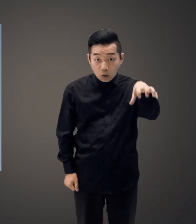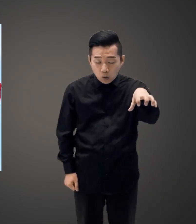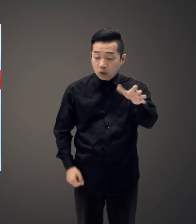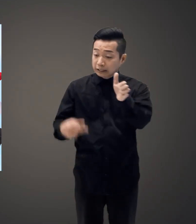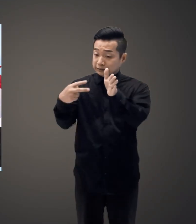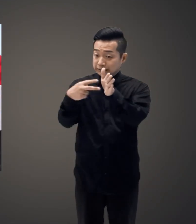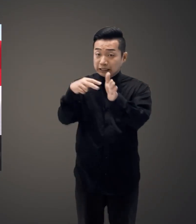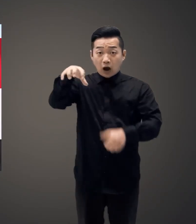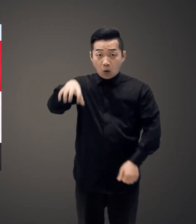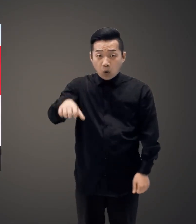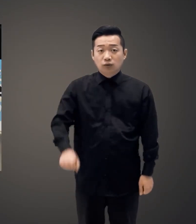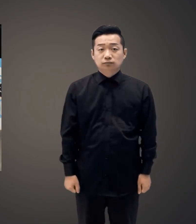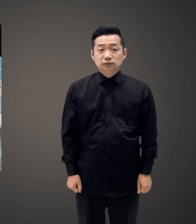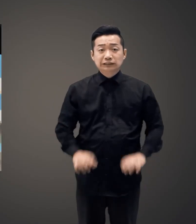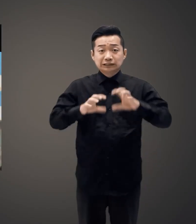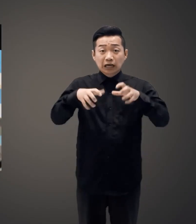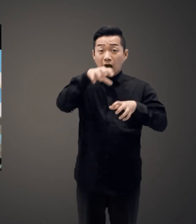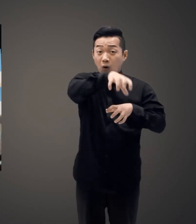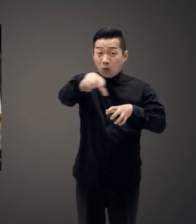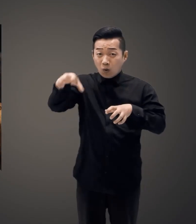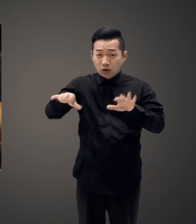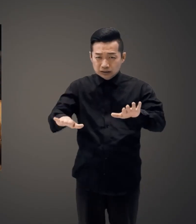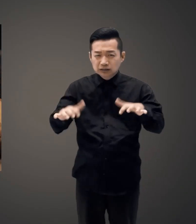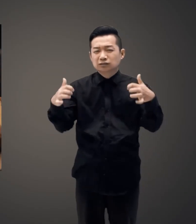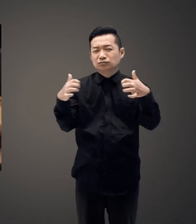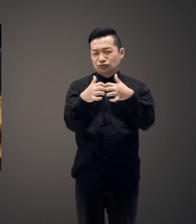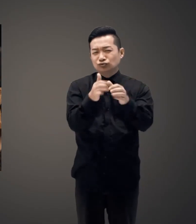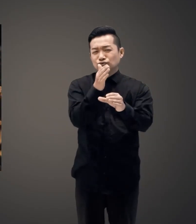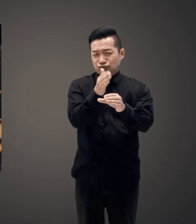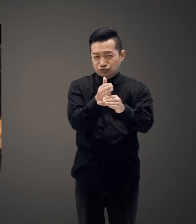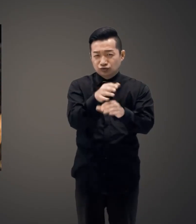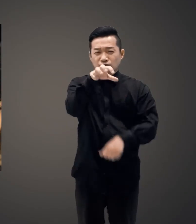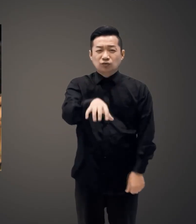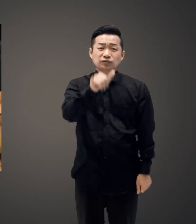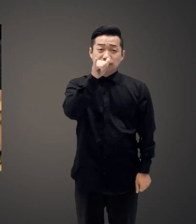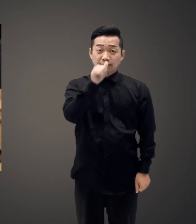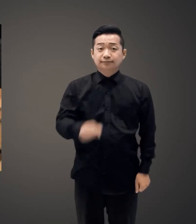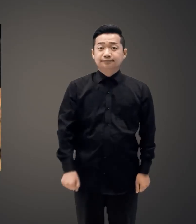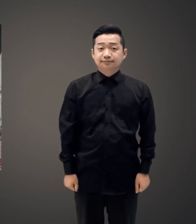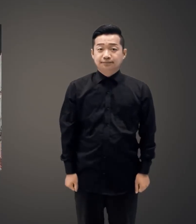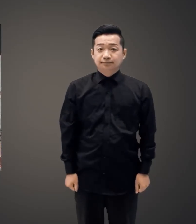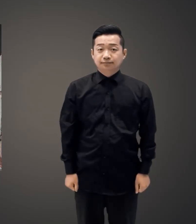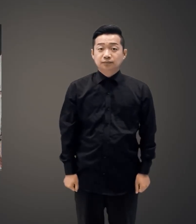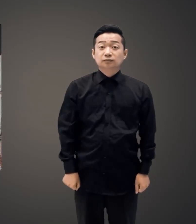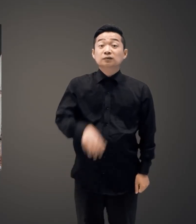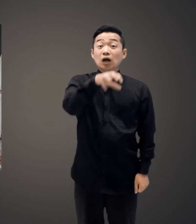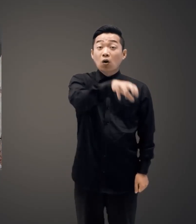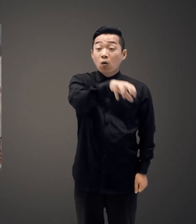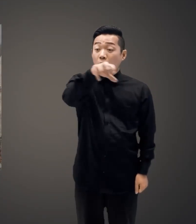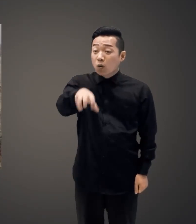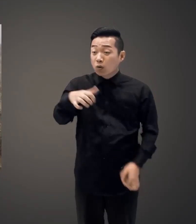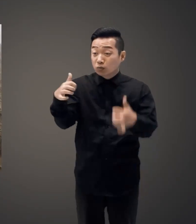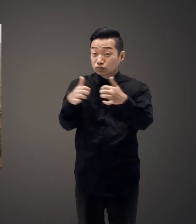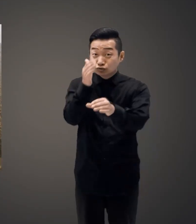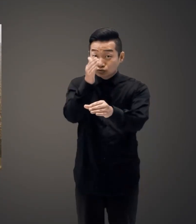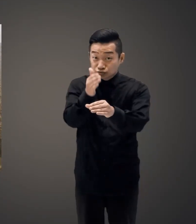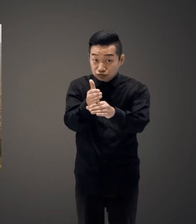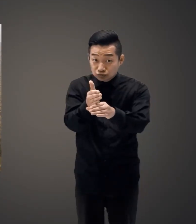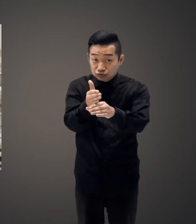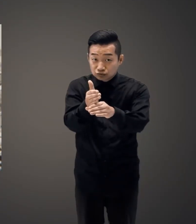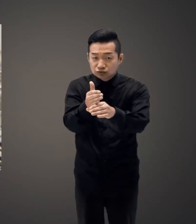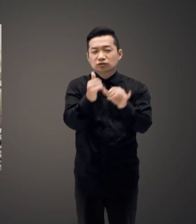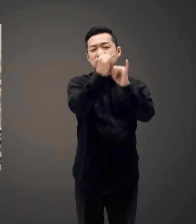우크라이나에서 시리아까지 세계 각곳에는 여전히 분쟁 지역이 존재합니다. 그리고 그런 곳곳의 분쟁